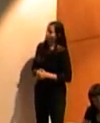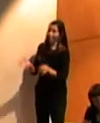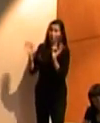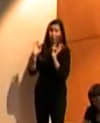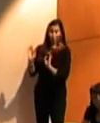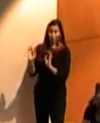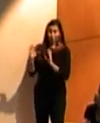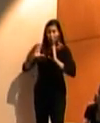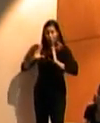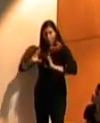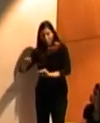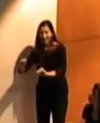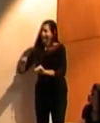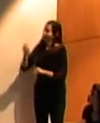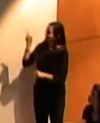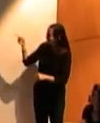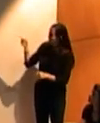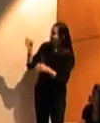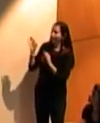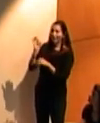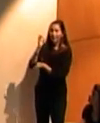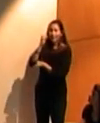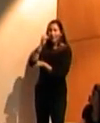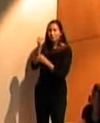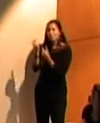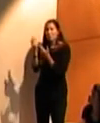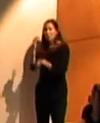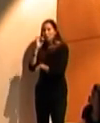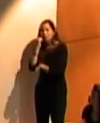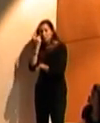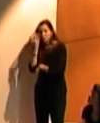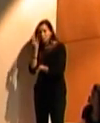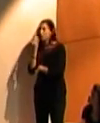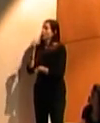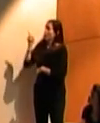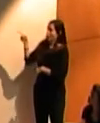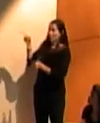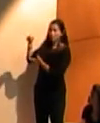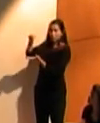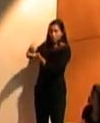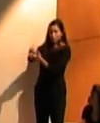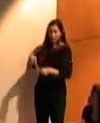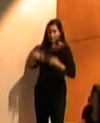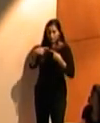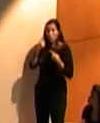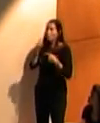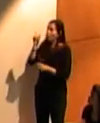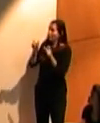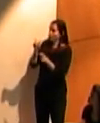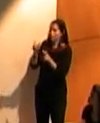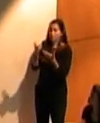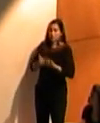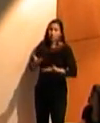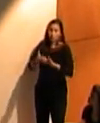dans l'architecture de la multisensorialité. Donc là, on a un lieu de vie pour personnes en situation